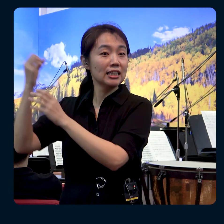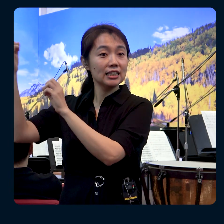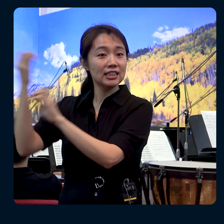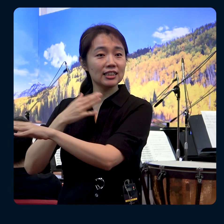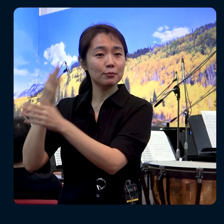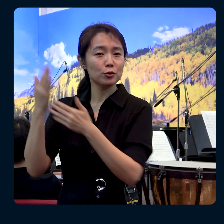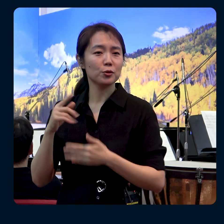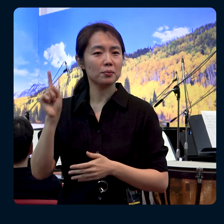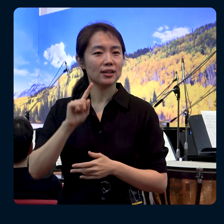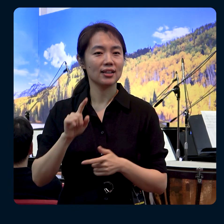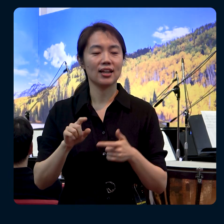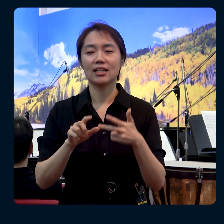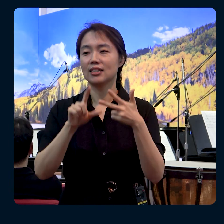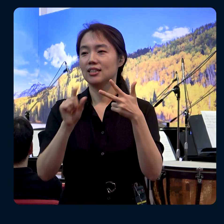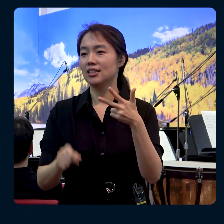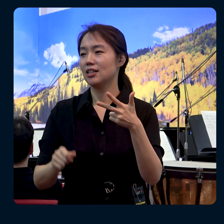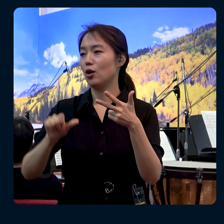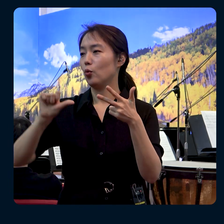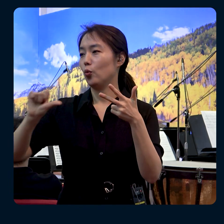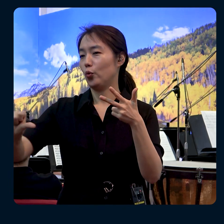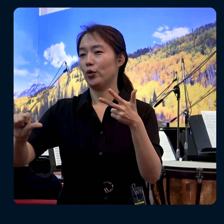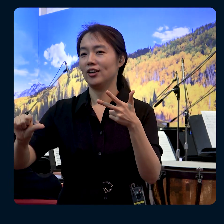응답하셔가지고 7월 5일 날로 결정됐어요.